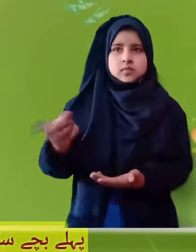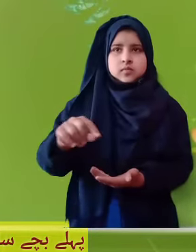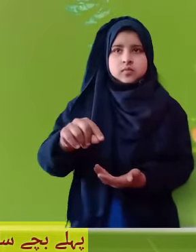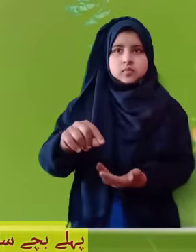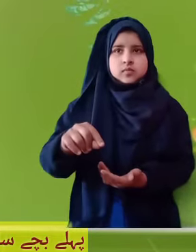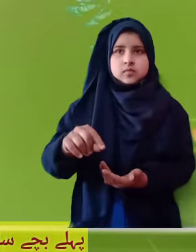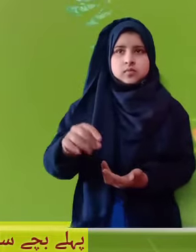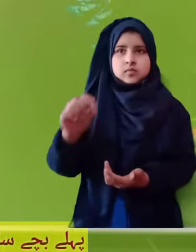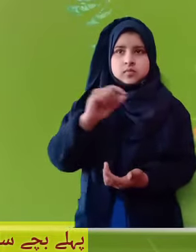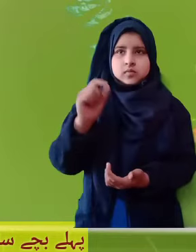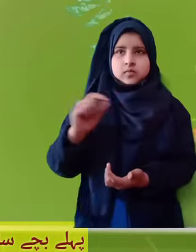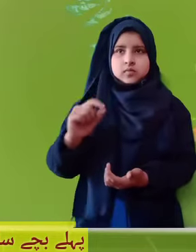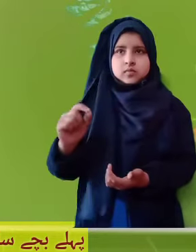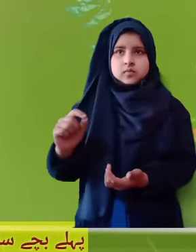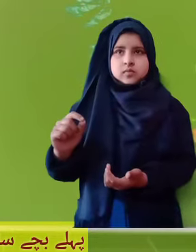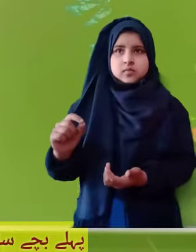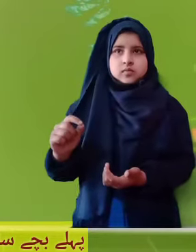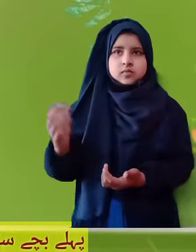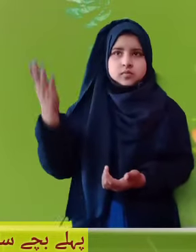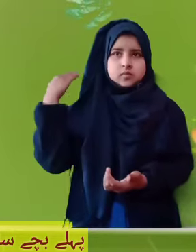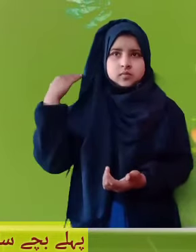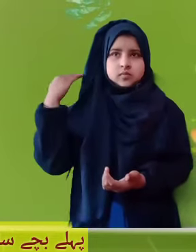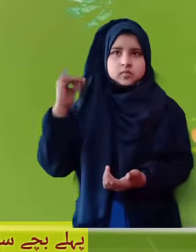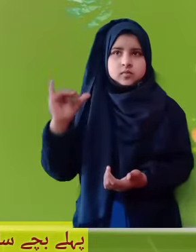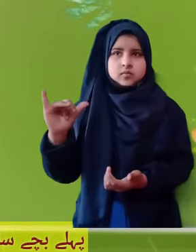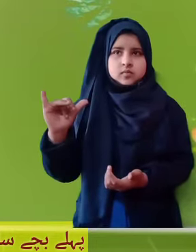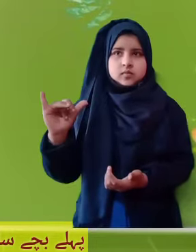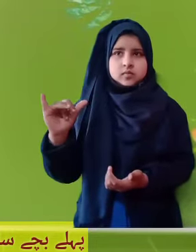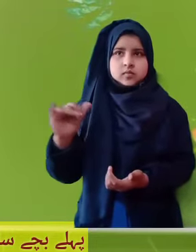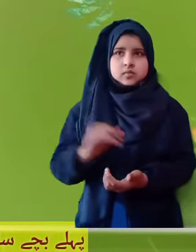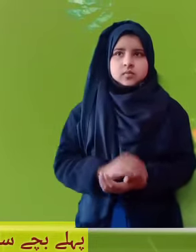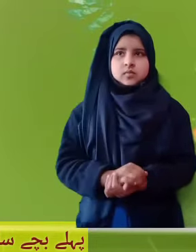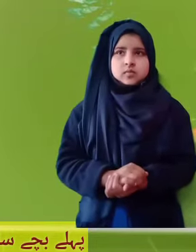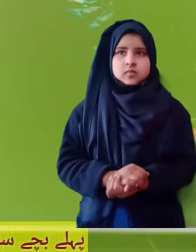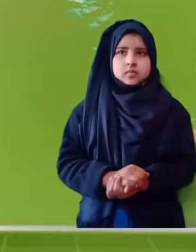पर लिखते थे।